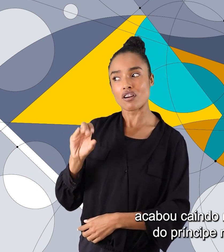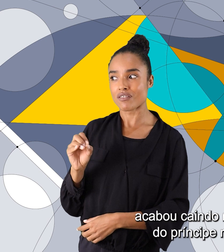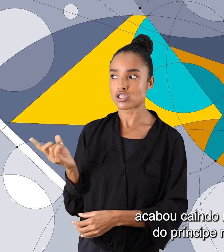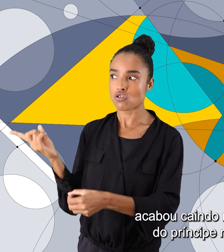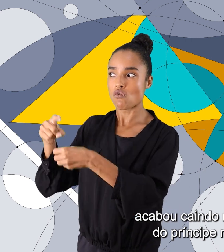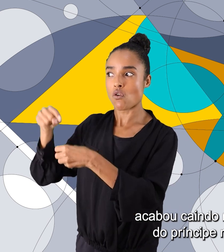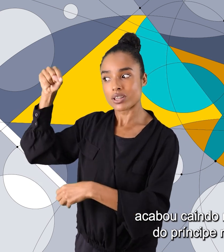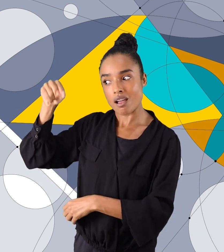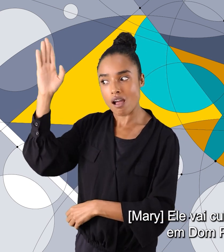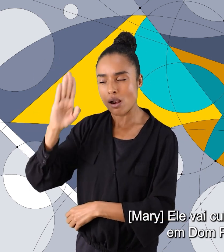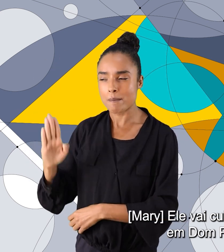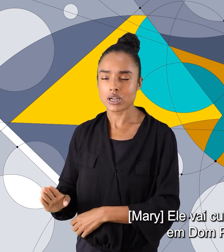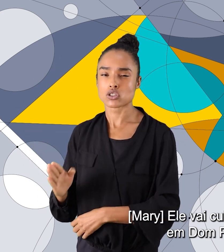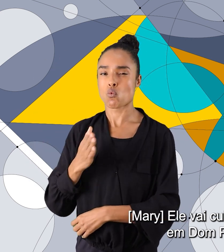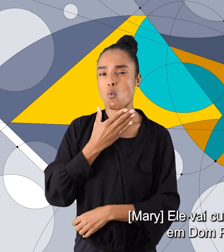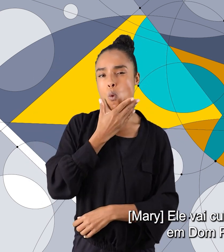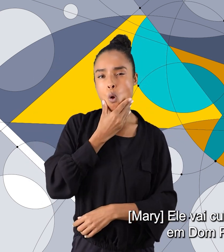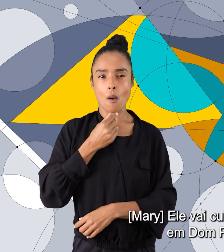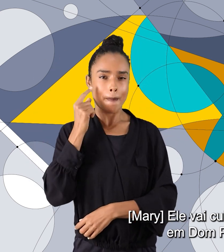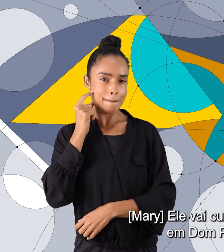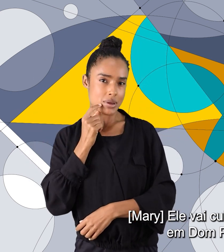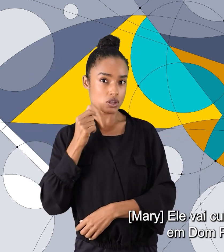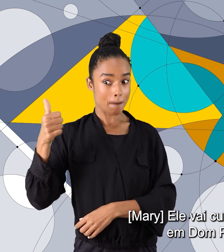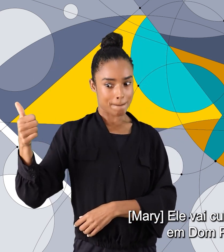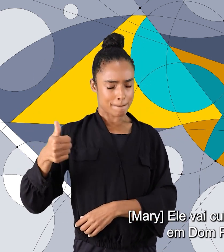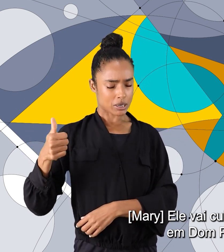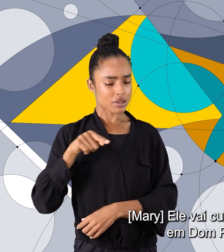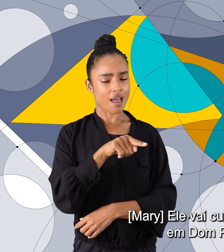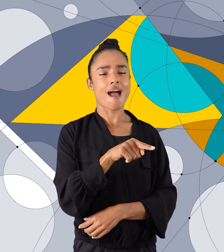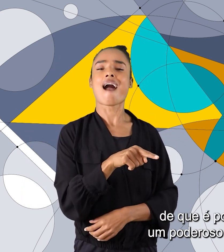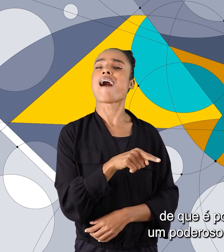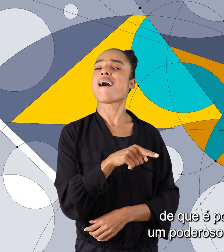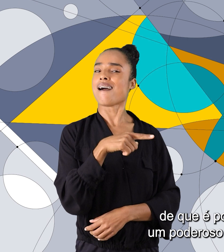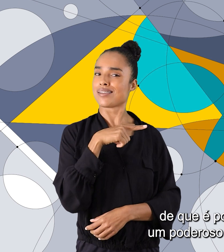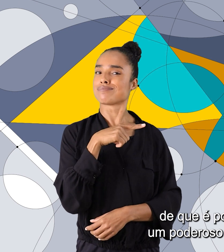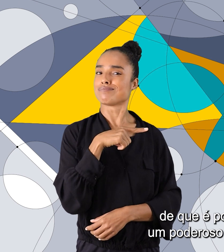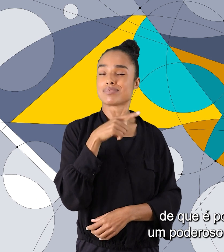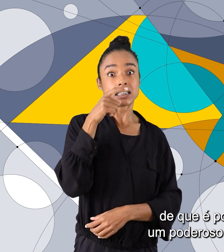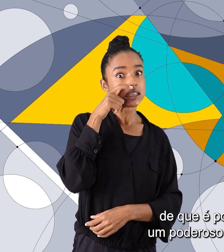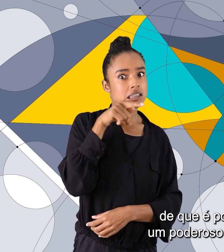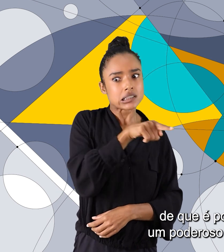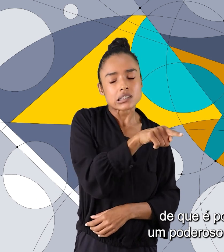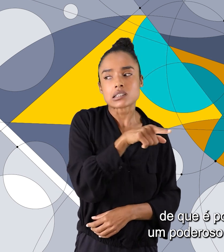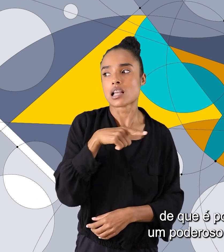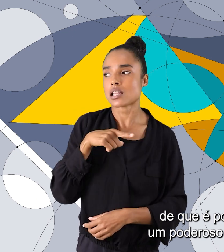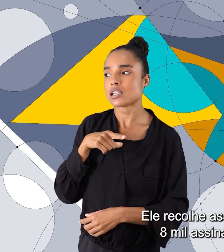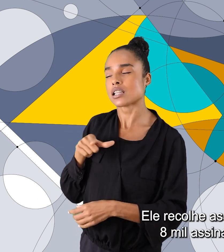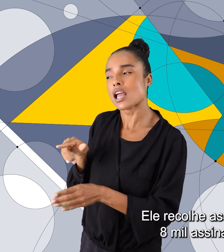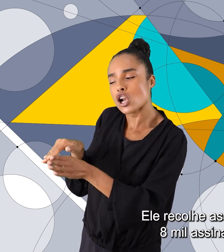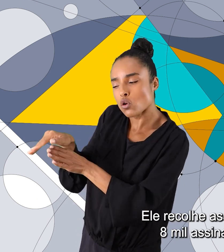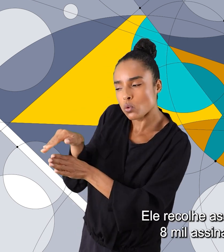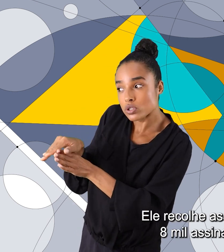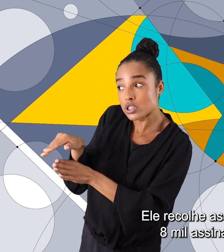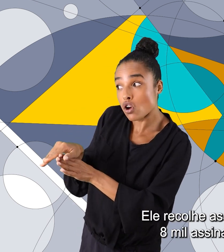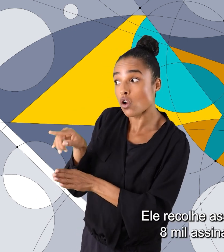do príncipe regente. Ele vai cultivar a ideia em Dom Pedro de que é possível um poderoso império. Ele